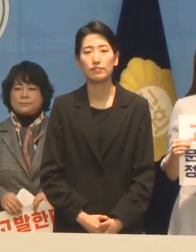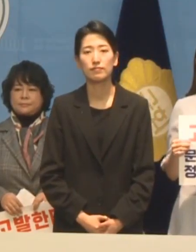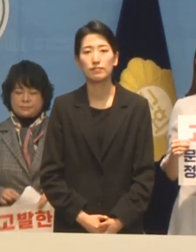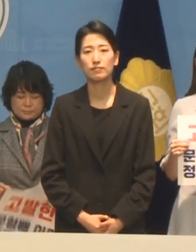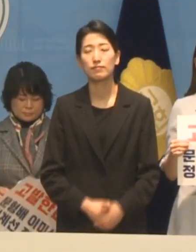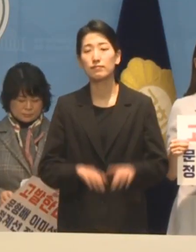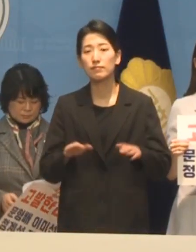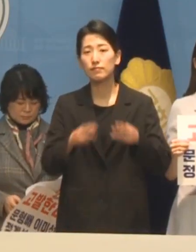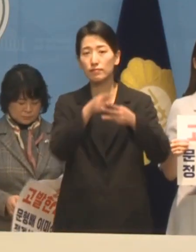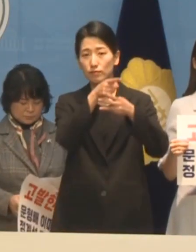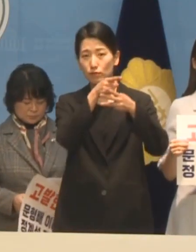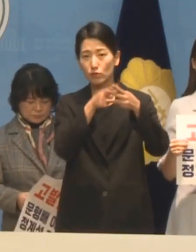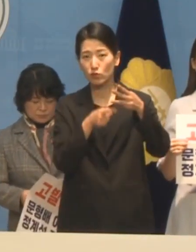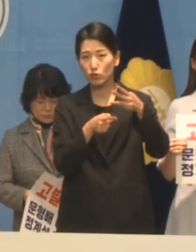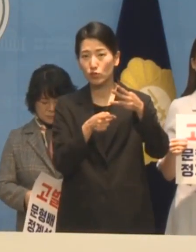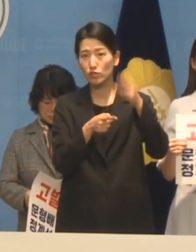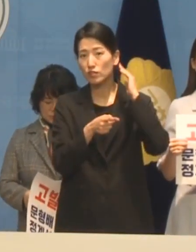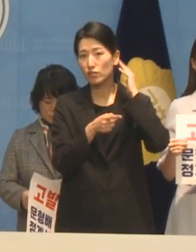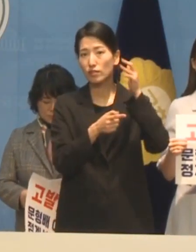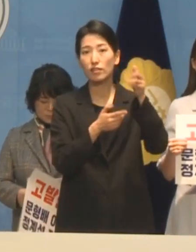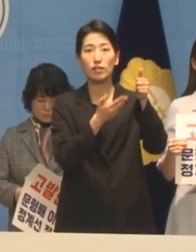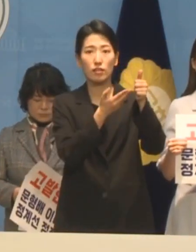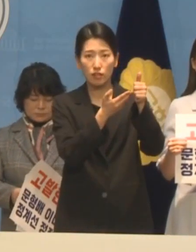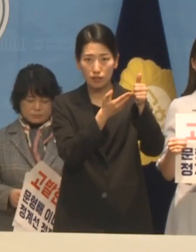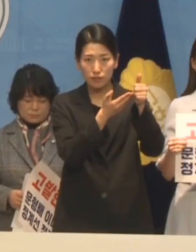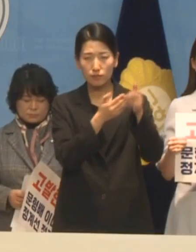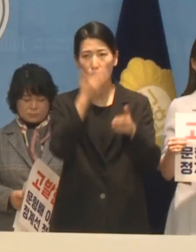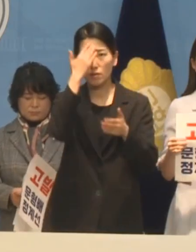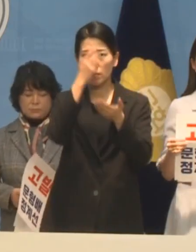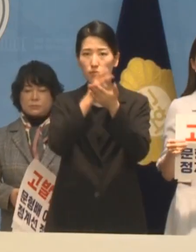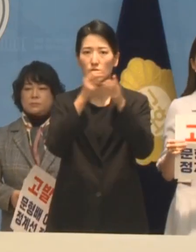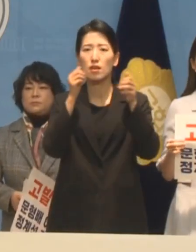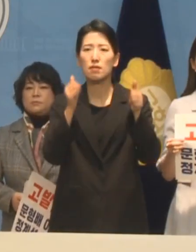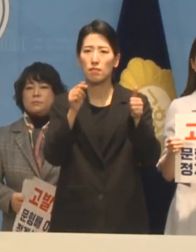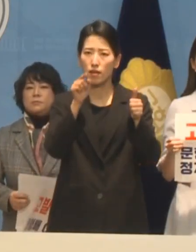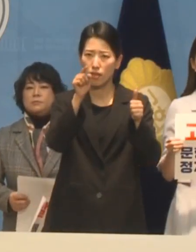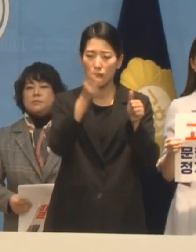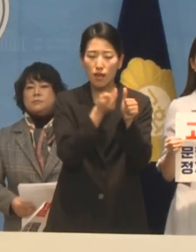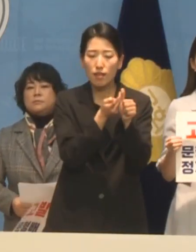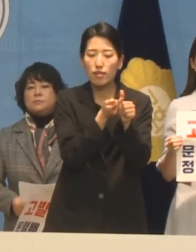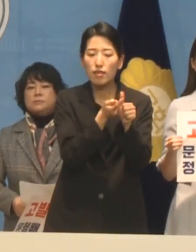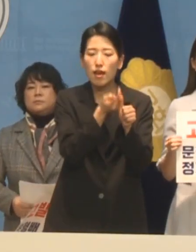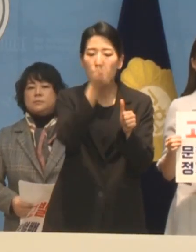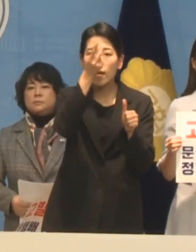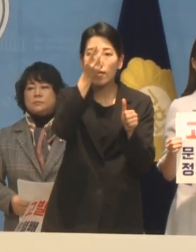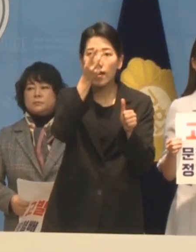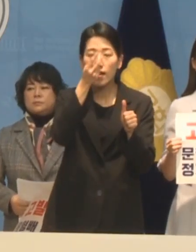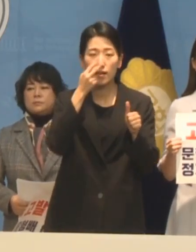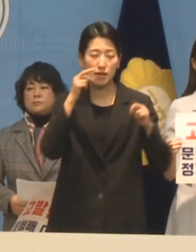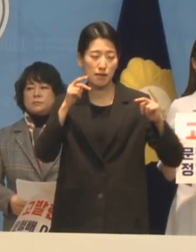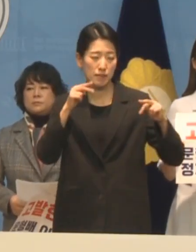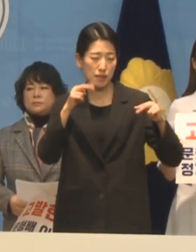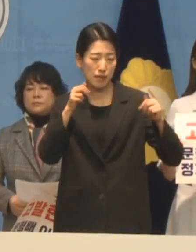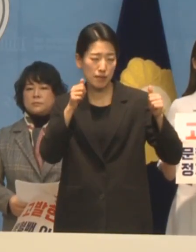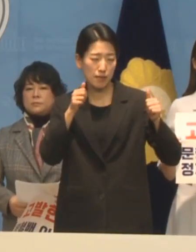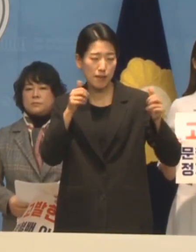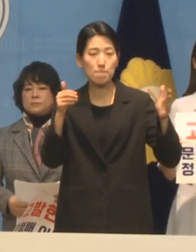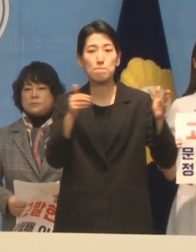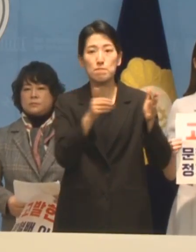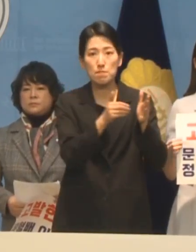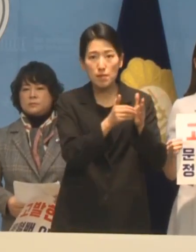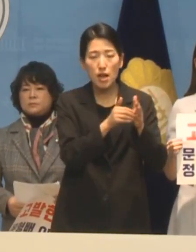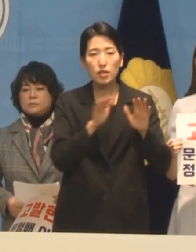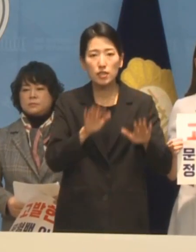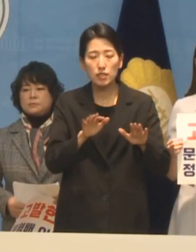이제 윤석열 대통령에 대한 헌법재판소의 탄핵심판 변론이 종결되었고 선고를 기다리고